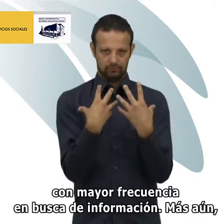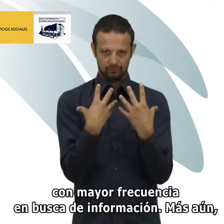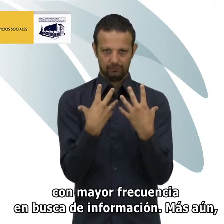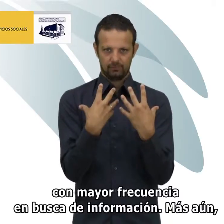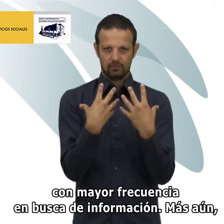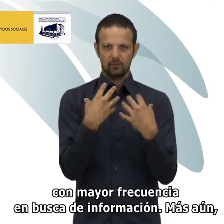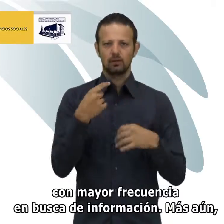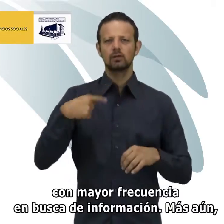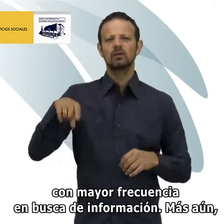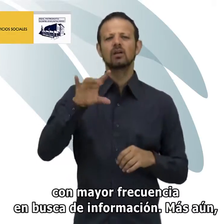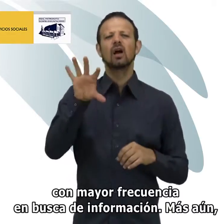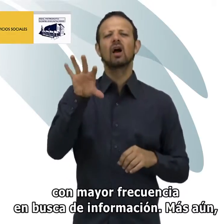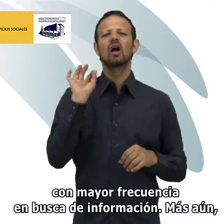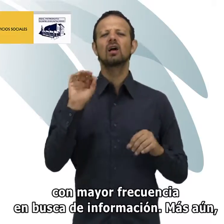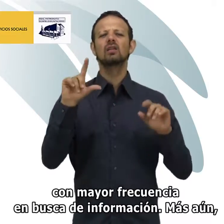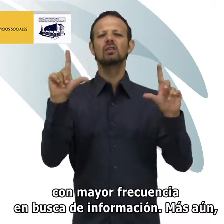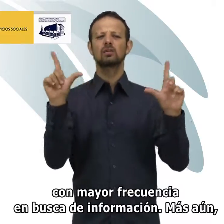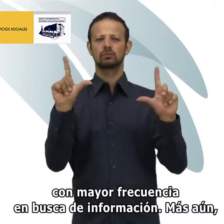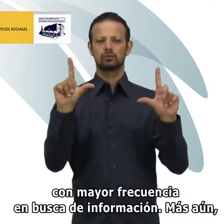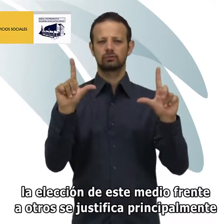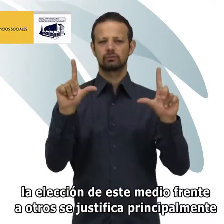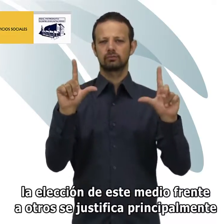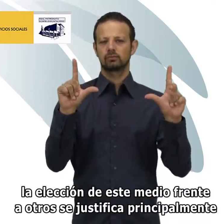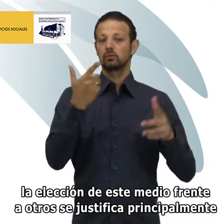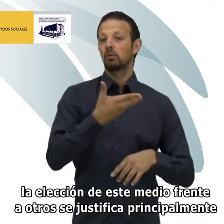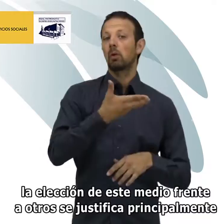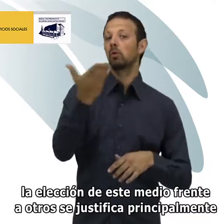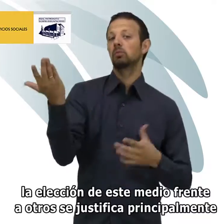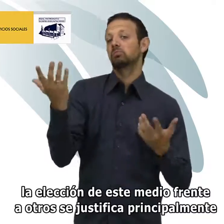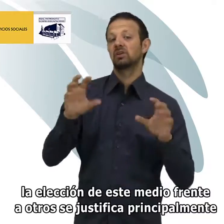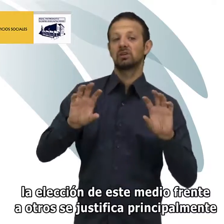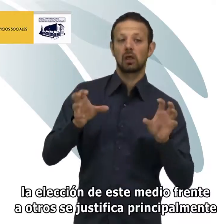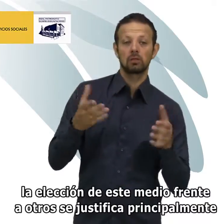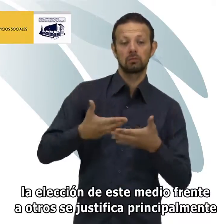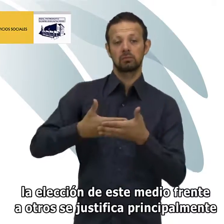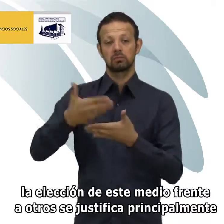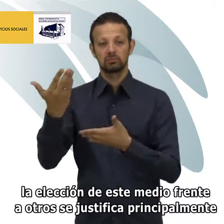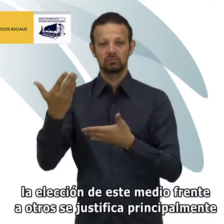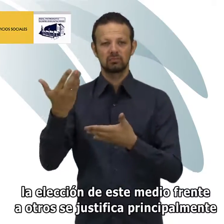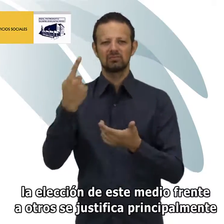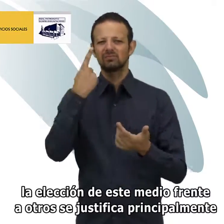Más aún, la elección de este medio frente a otros se justifica principalmente por la facilidad de acceso.